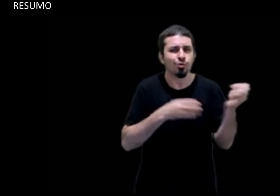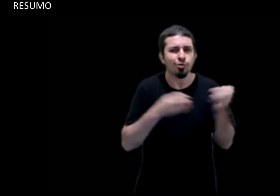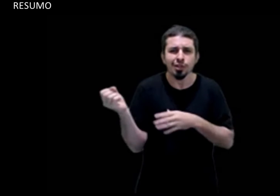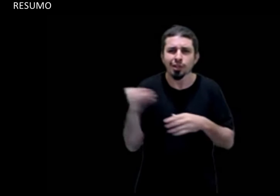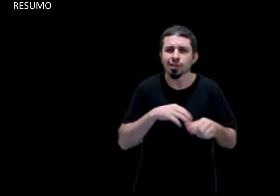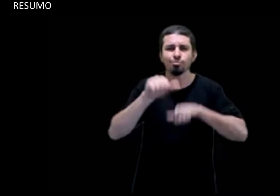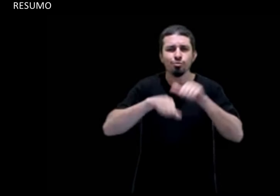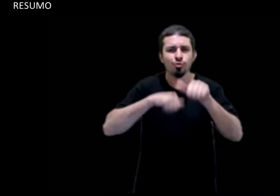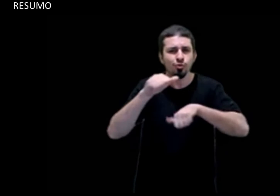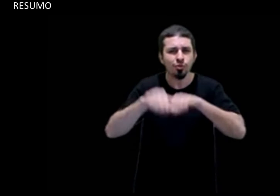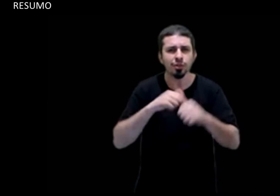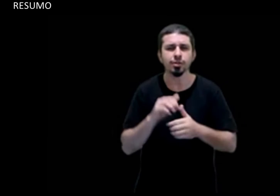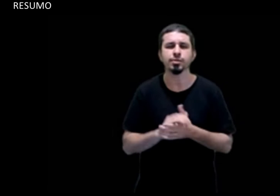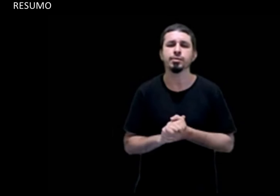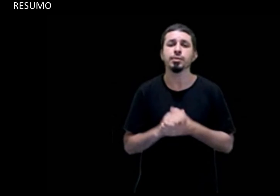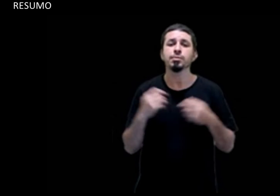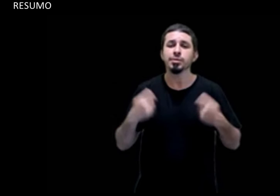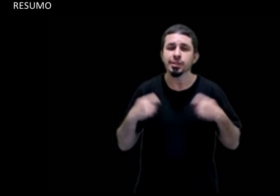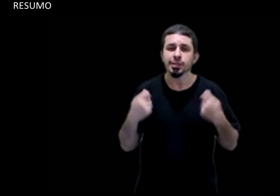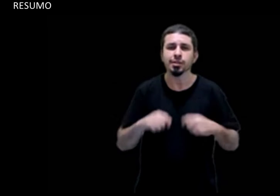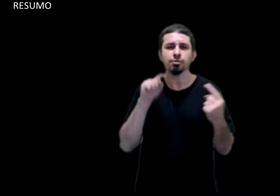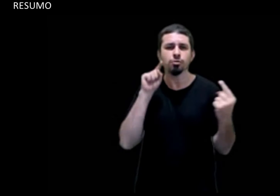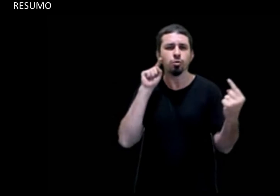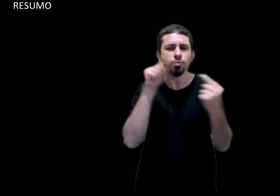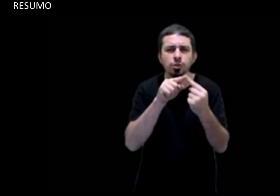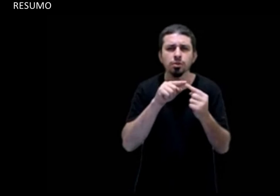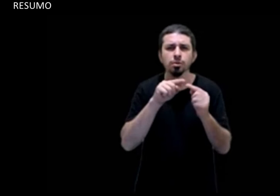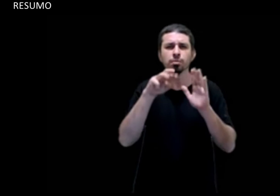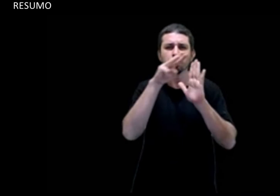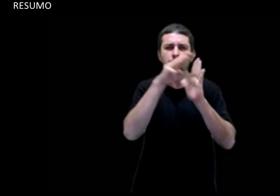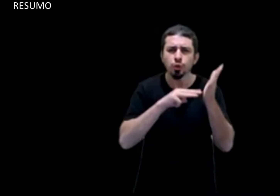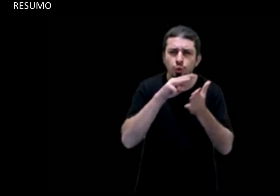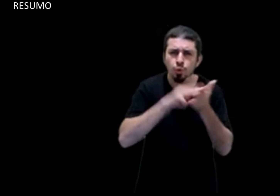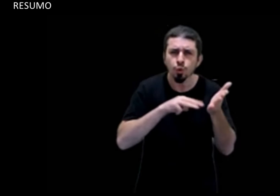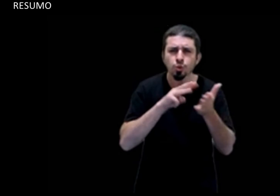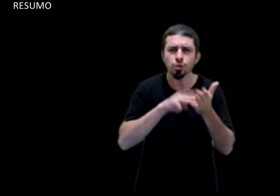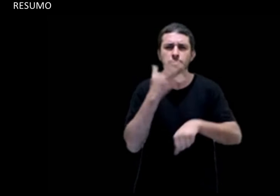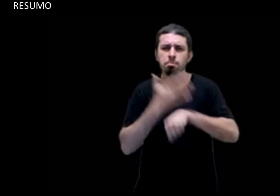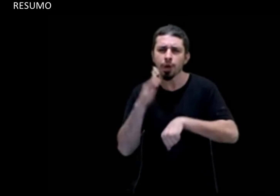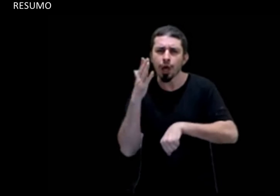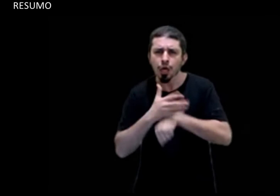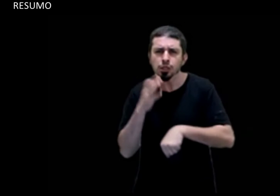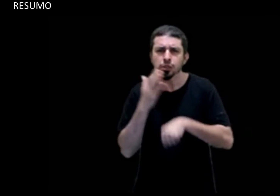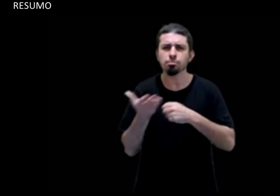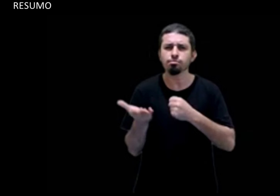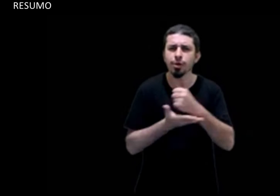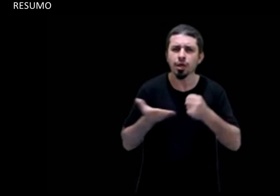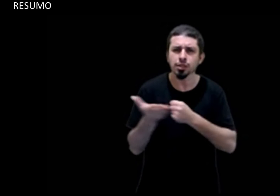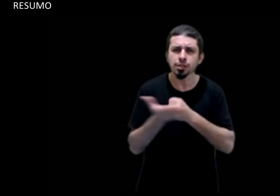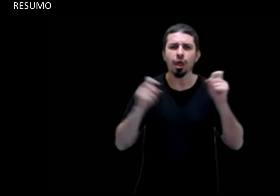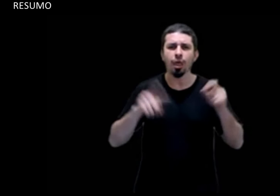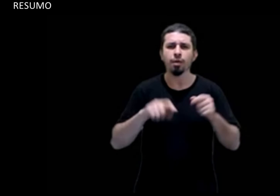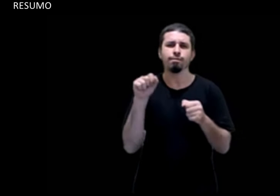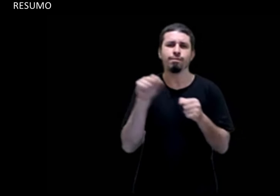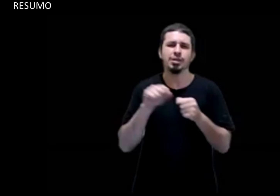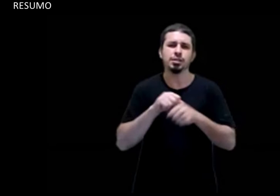de inovação. Estabelecer objetivos, metodologias e práticas fundamentadas em um fazer